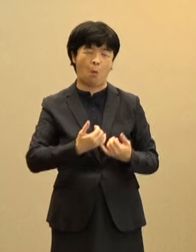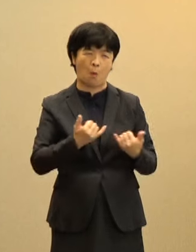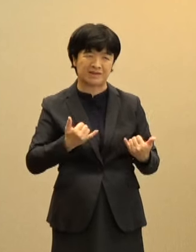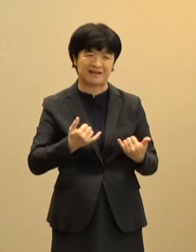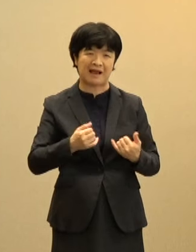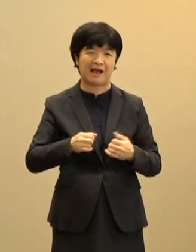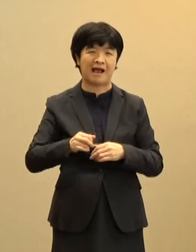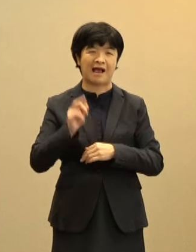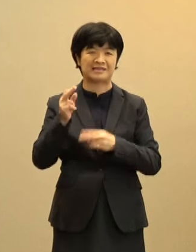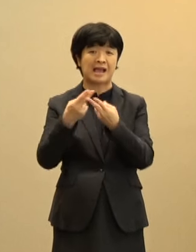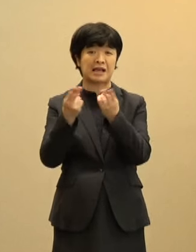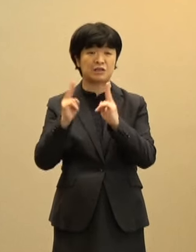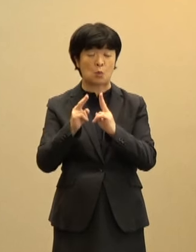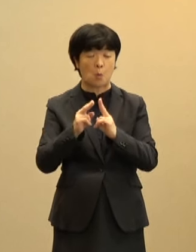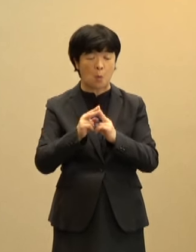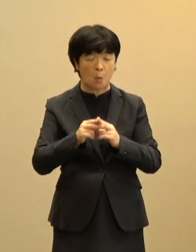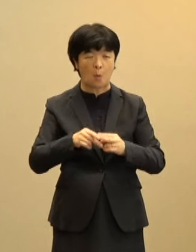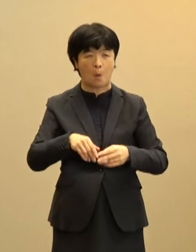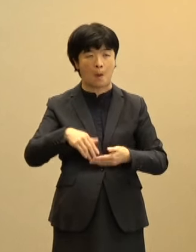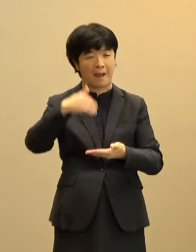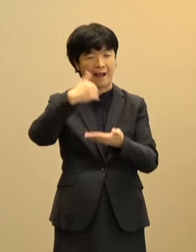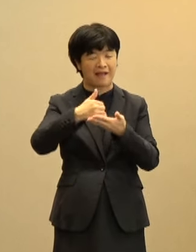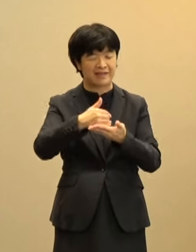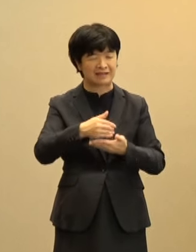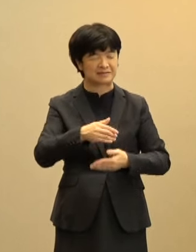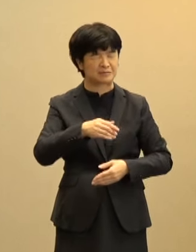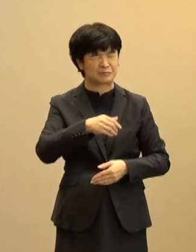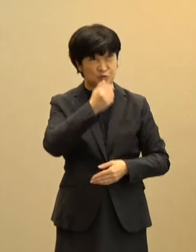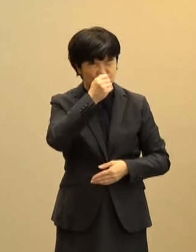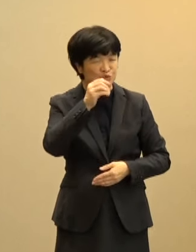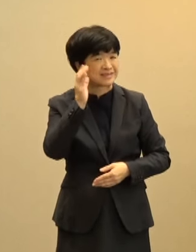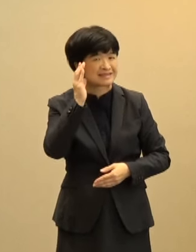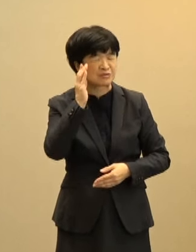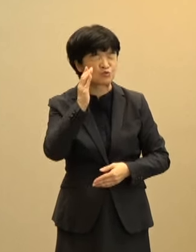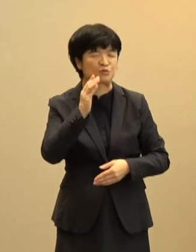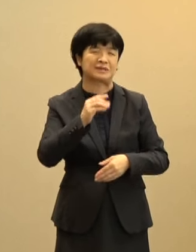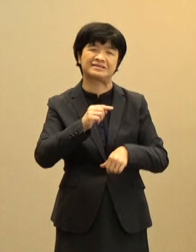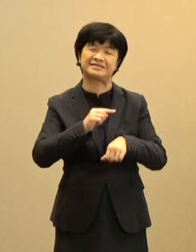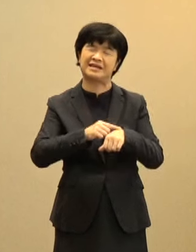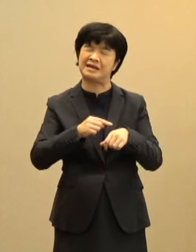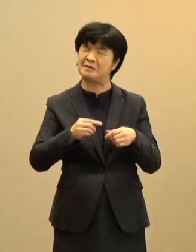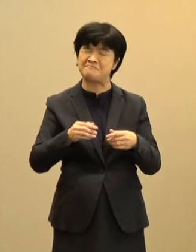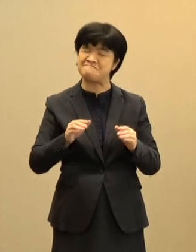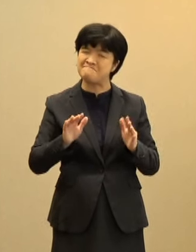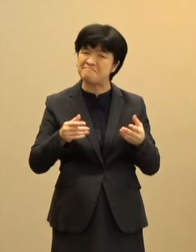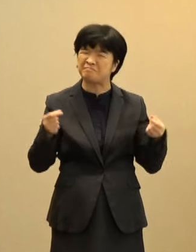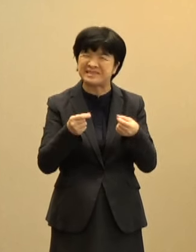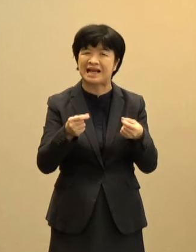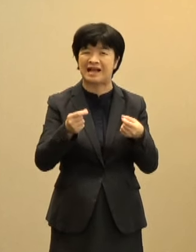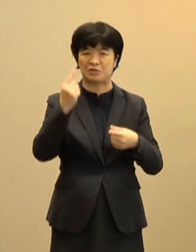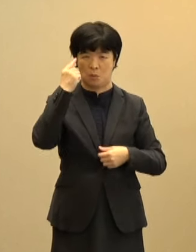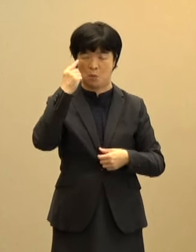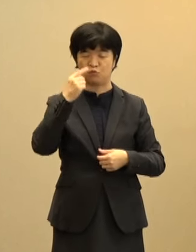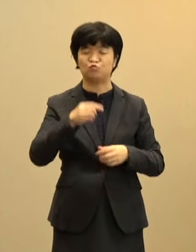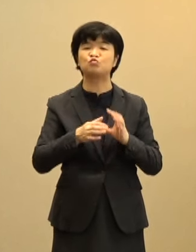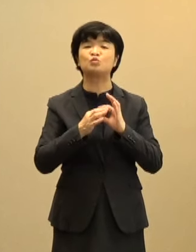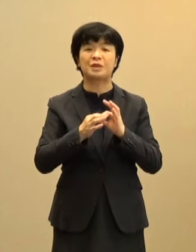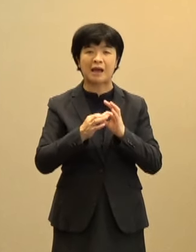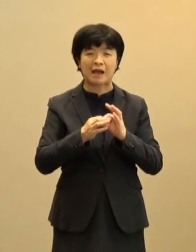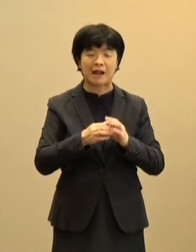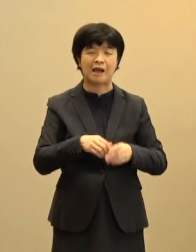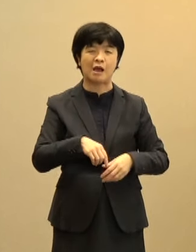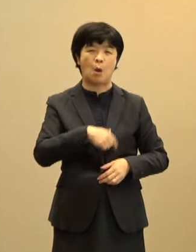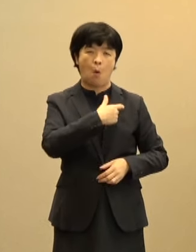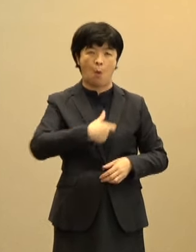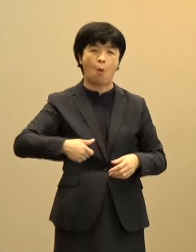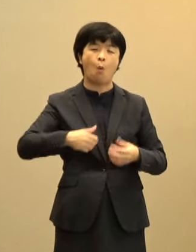を十分に直接見聞きする機会というのはどうしても限られてくるというふうに思っていますので、そういう中でもですね、やはりそれぞれの候補